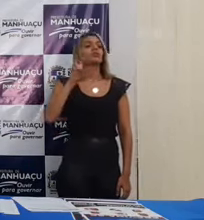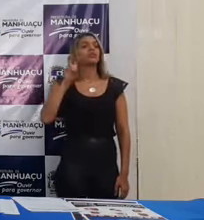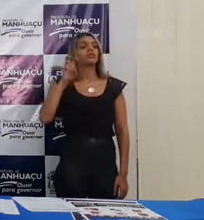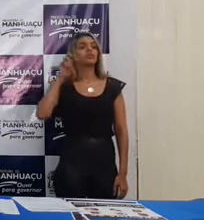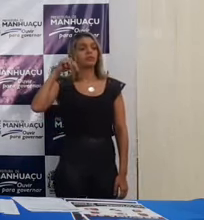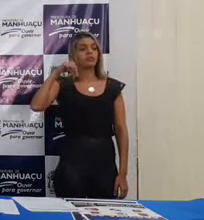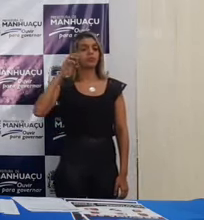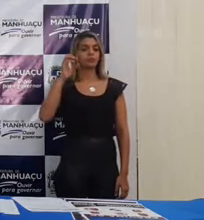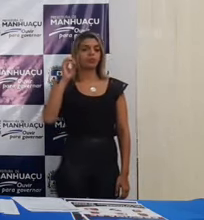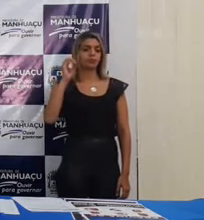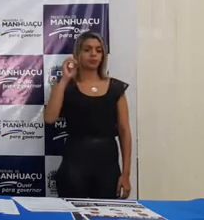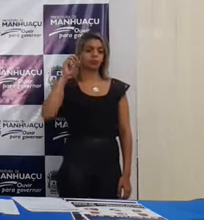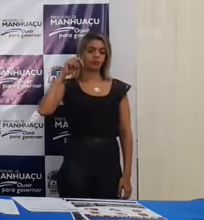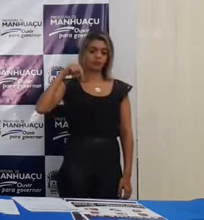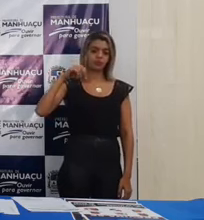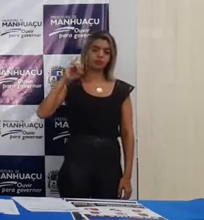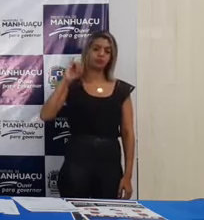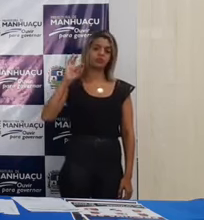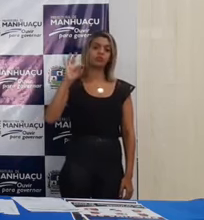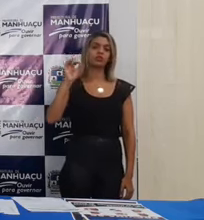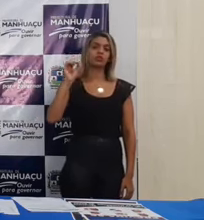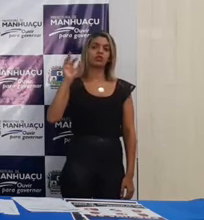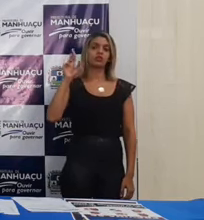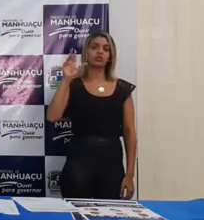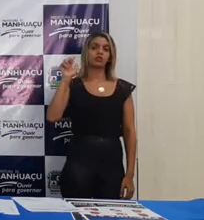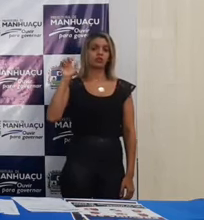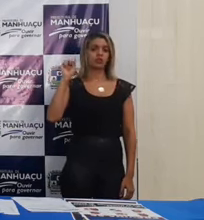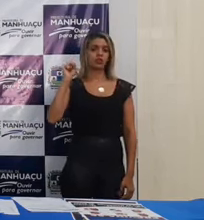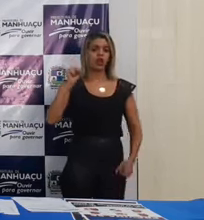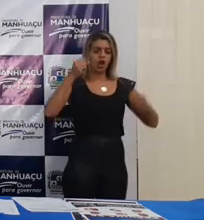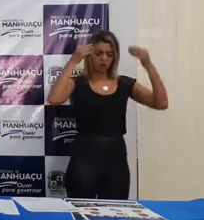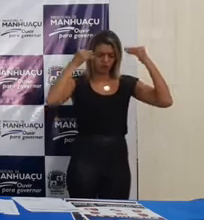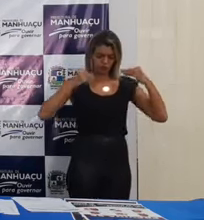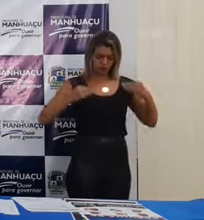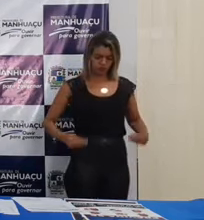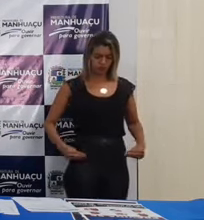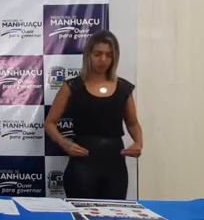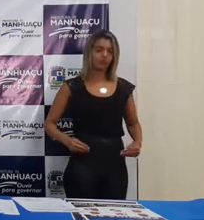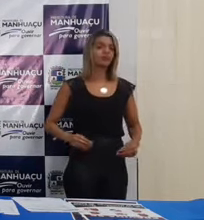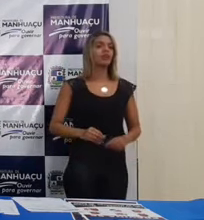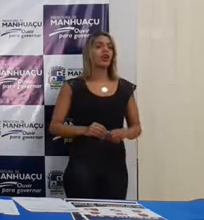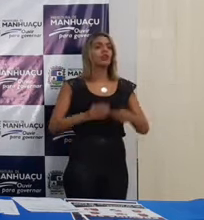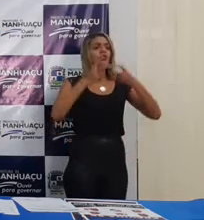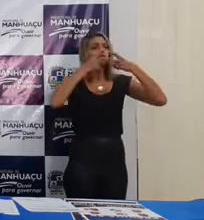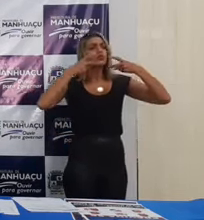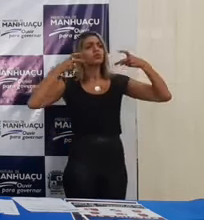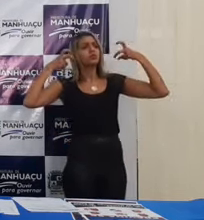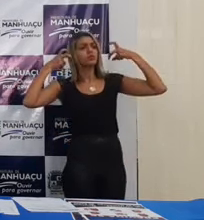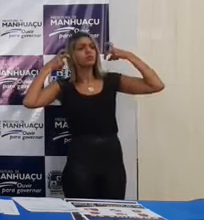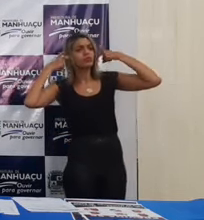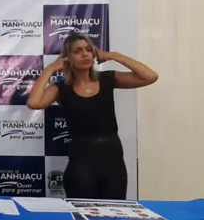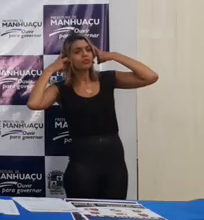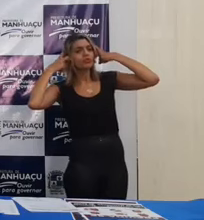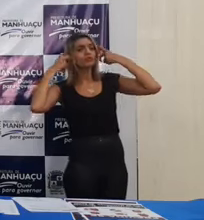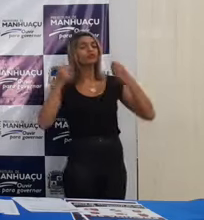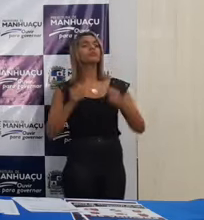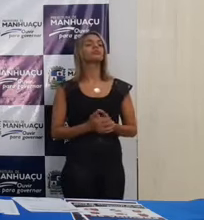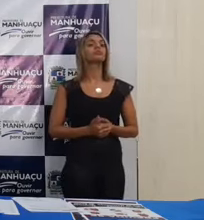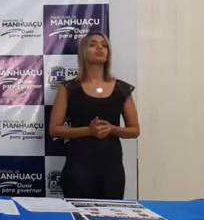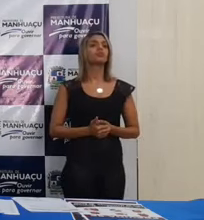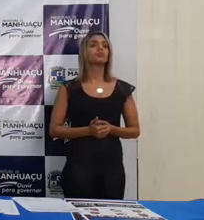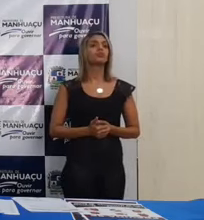estar na rua com colete de conscientização, pedindo às pessoas para o uso de máscara, que eu comentei, pedindo a